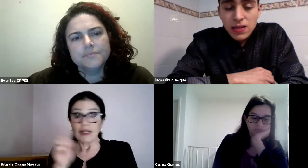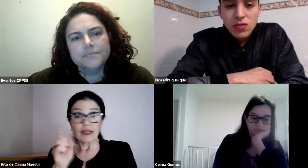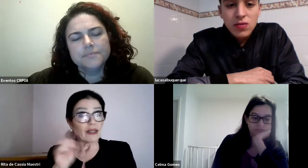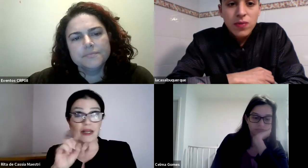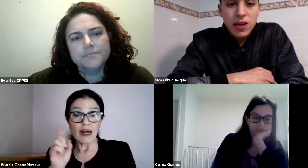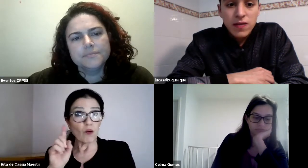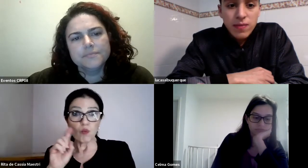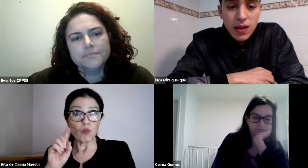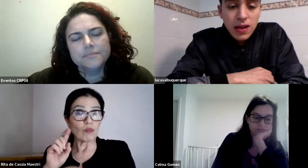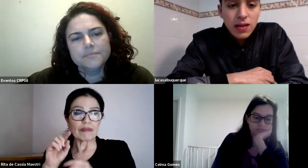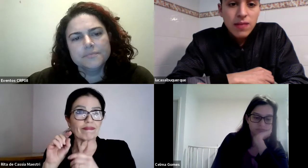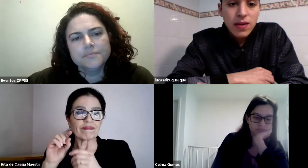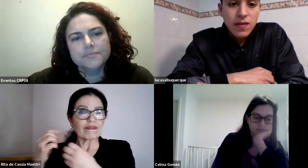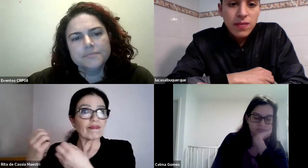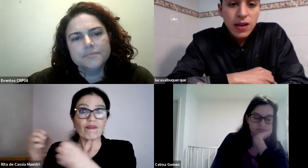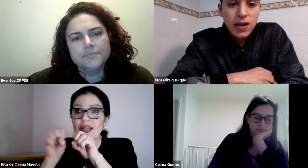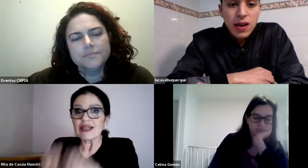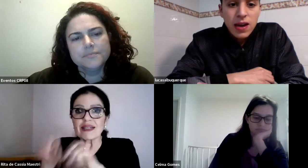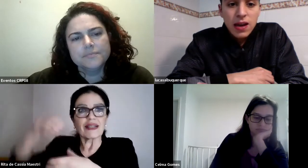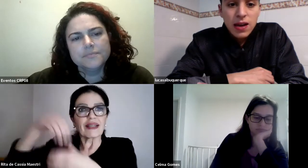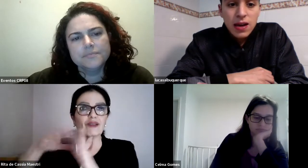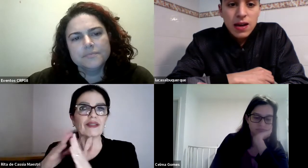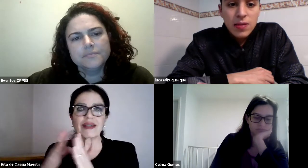Mas isso porque a minha família,